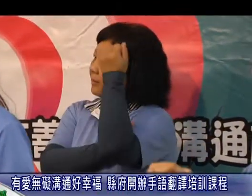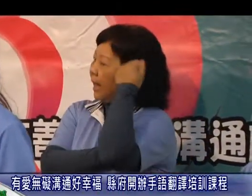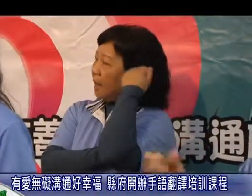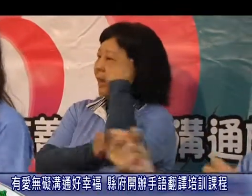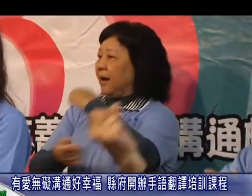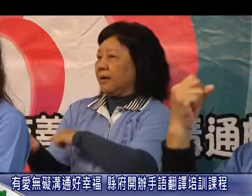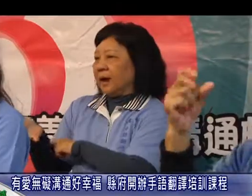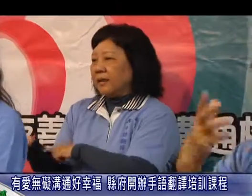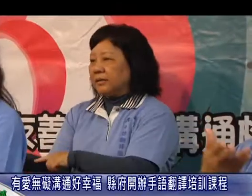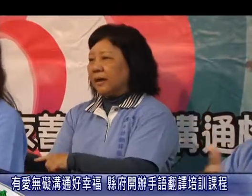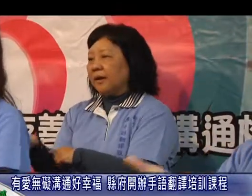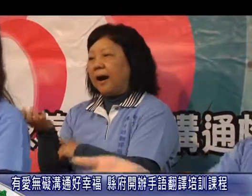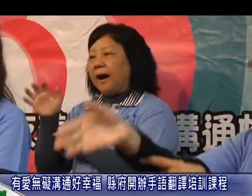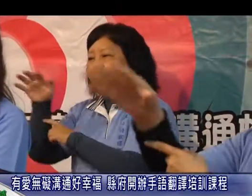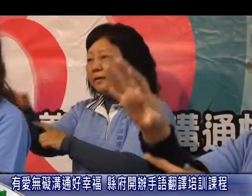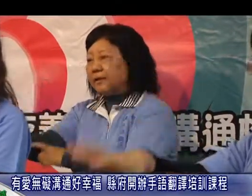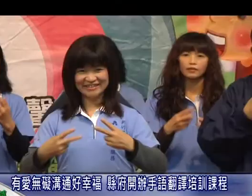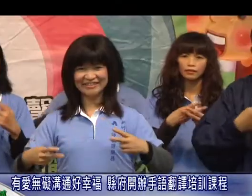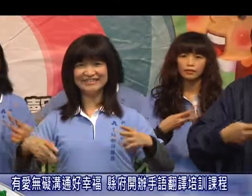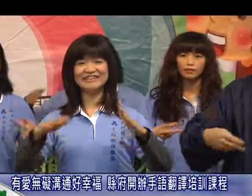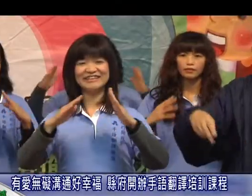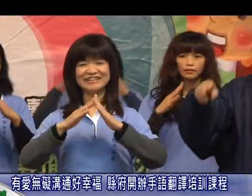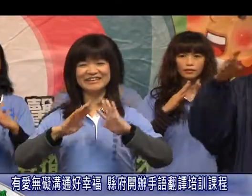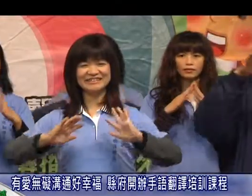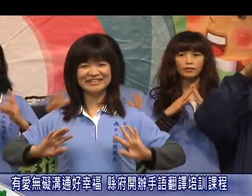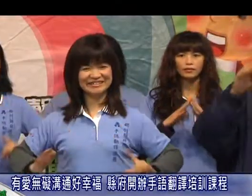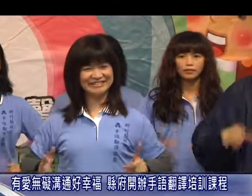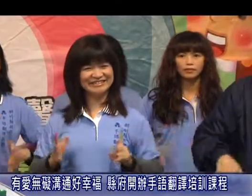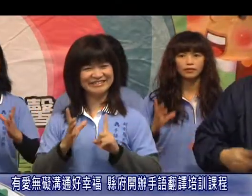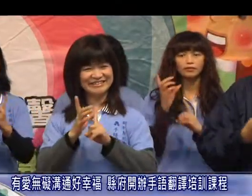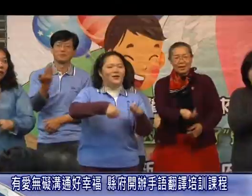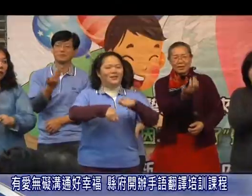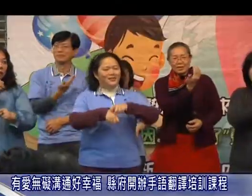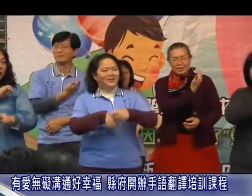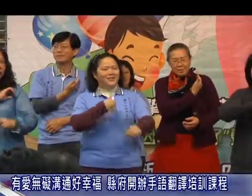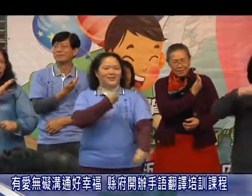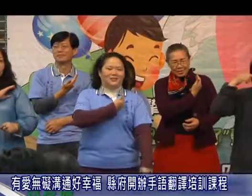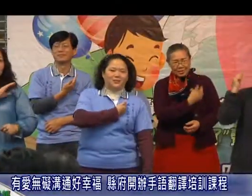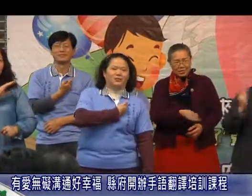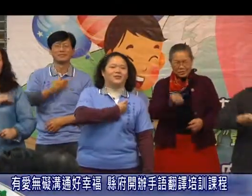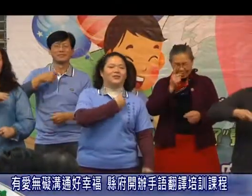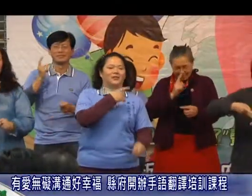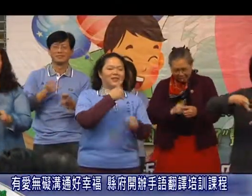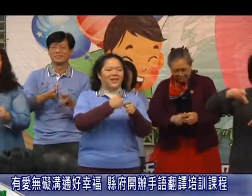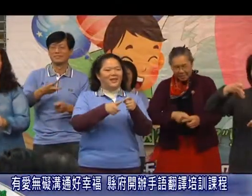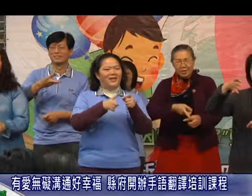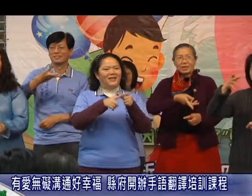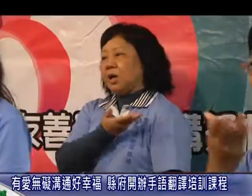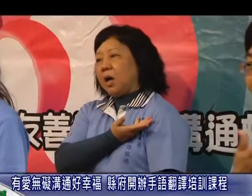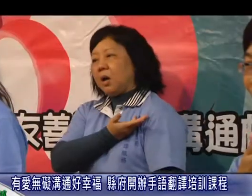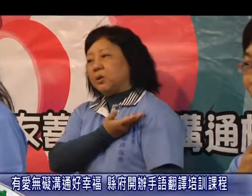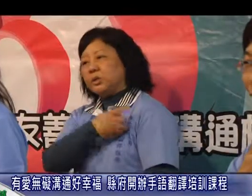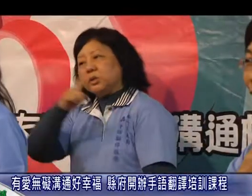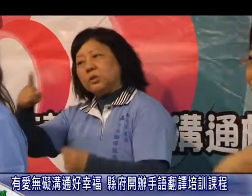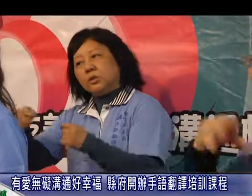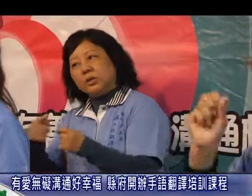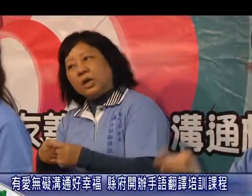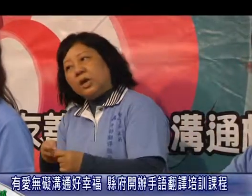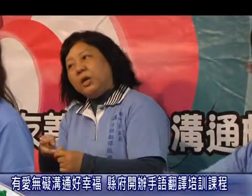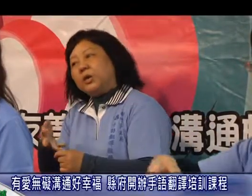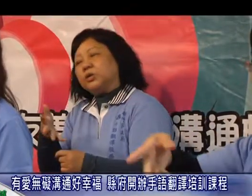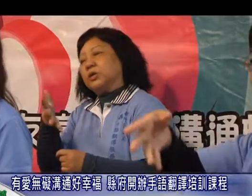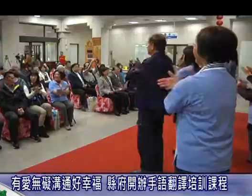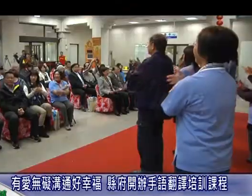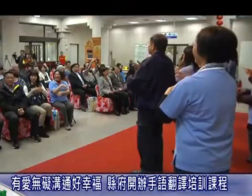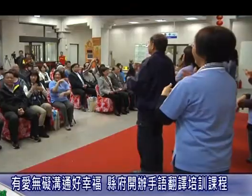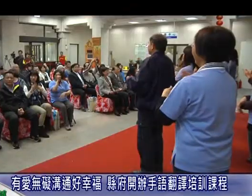另一位是新竹县第一位拿到手语翻译丙级证照的老师康朱允。他说：“因为长子天生听障，希望借由手